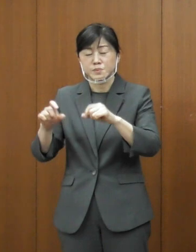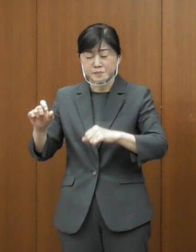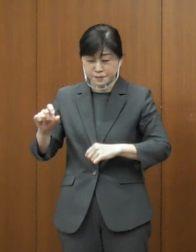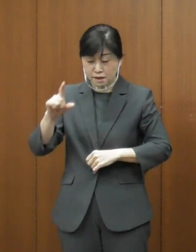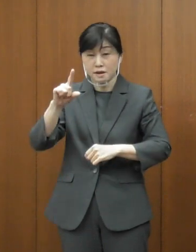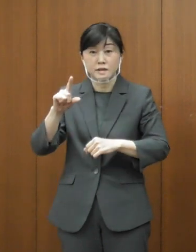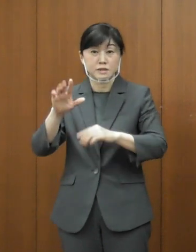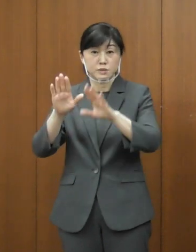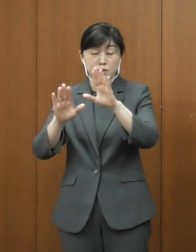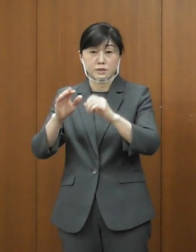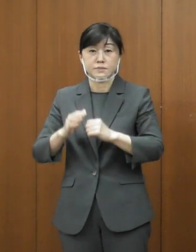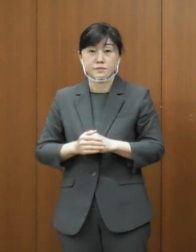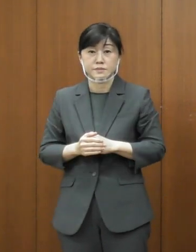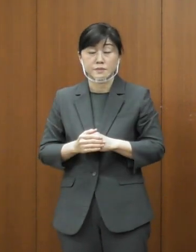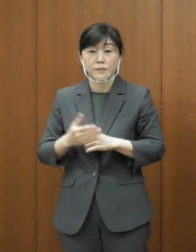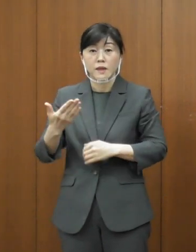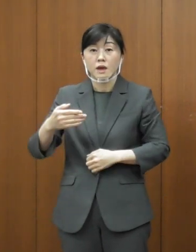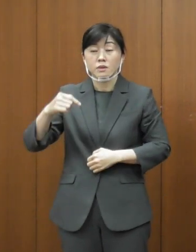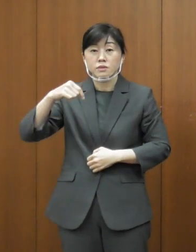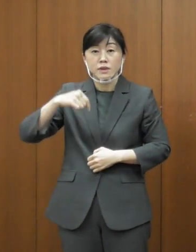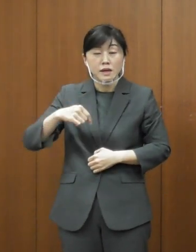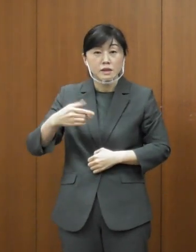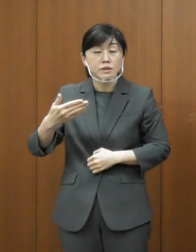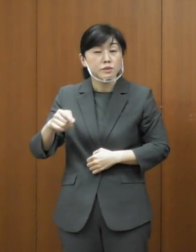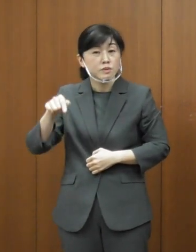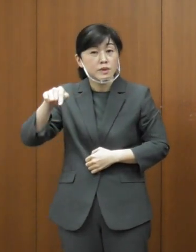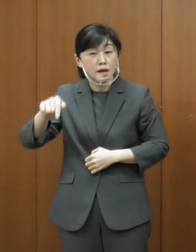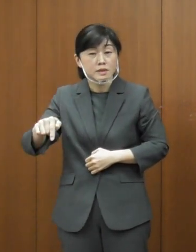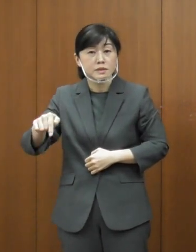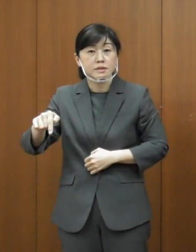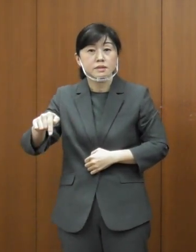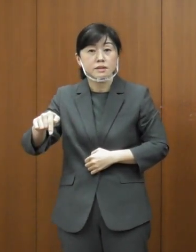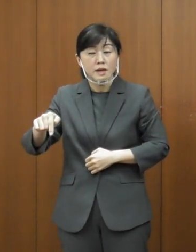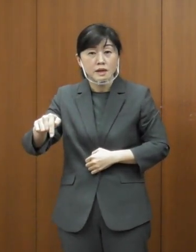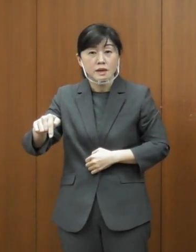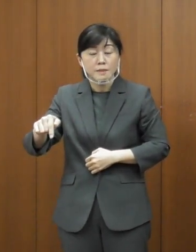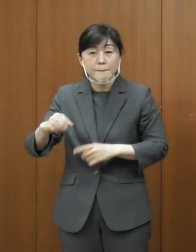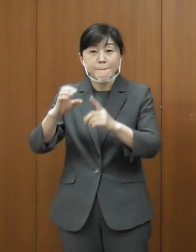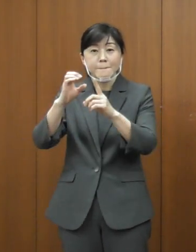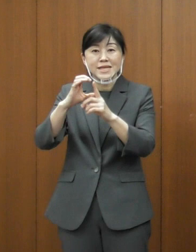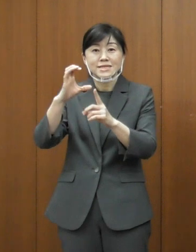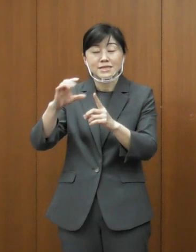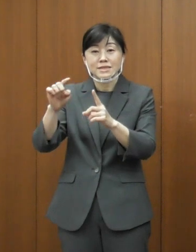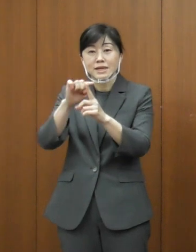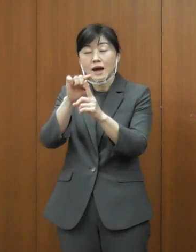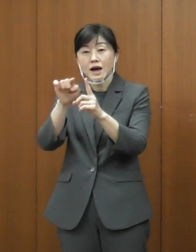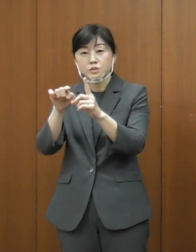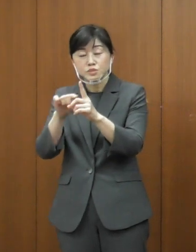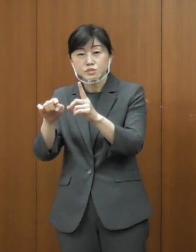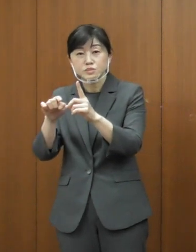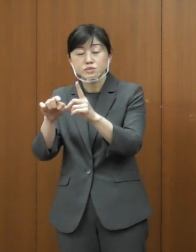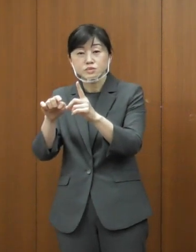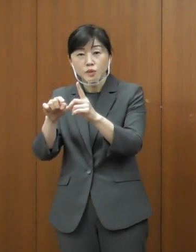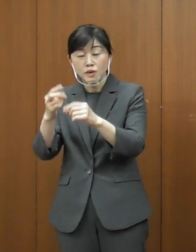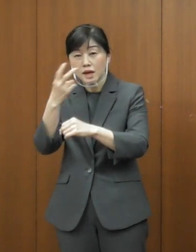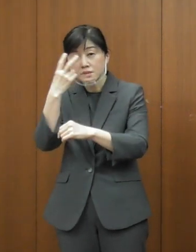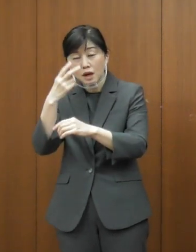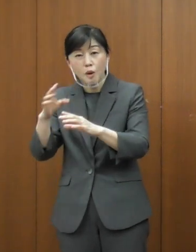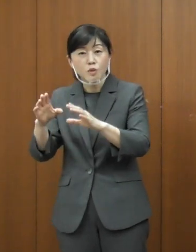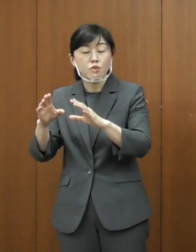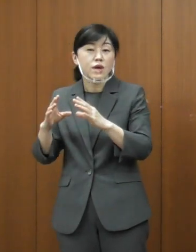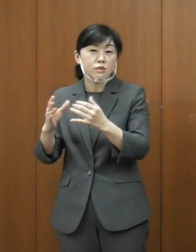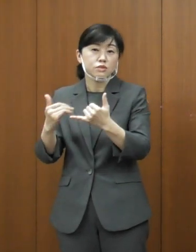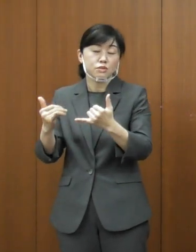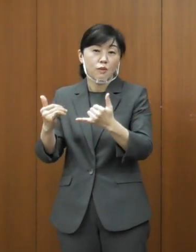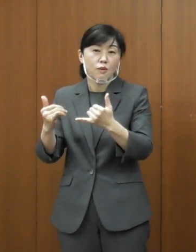区の内外で診察または自主的な PCR を受ける方が年末